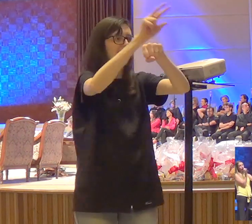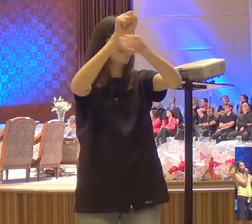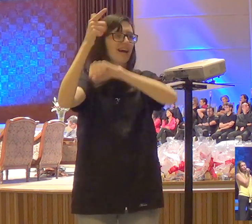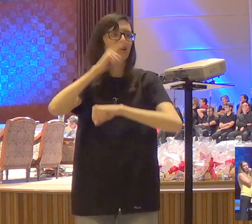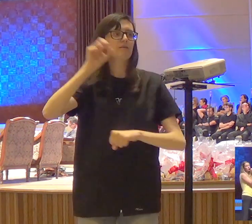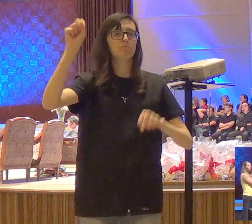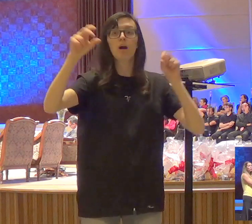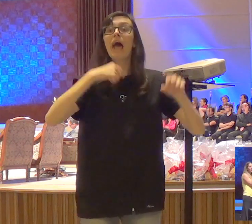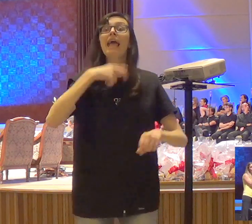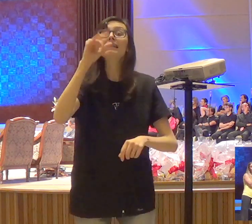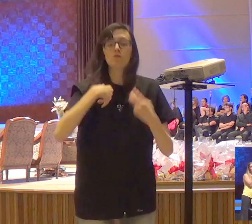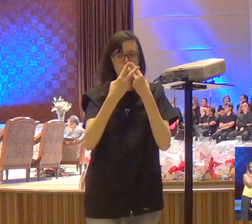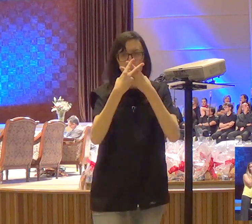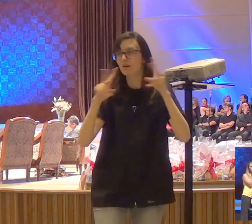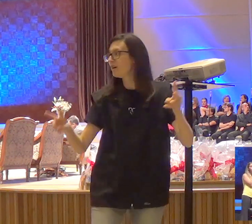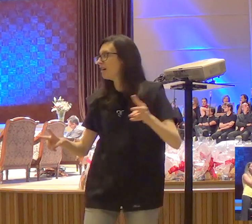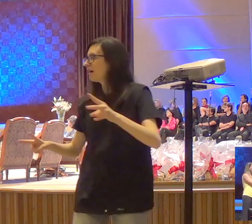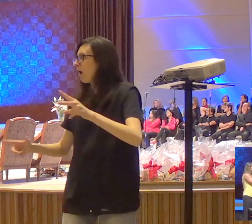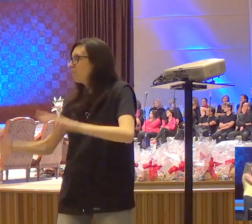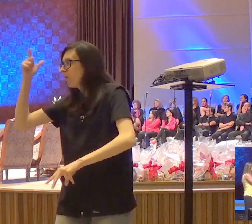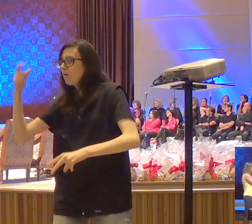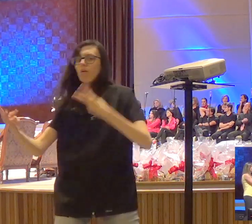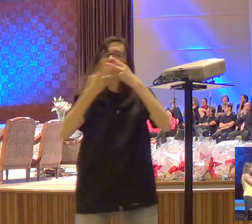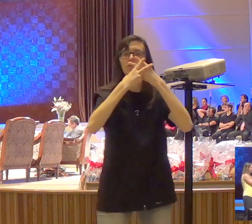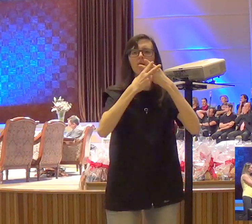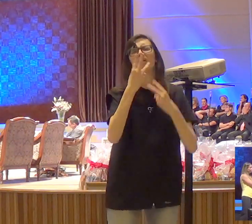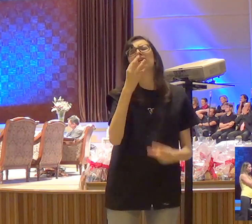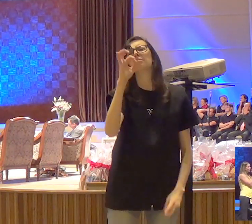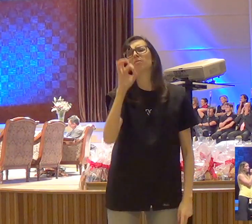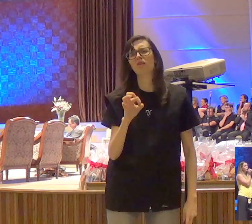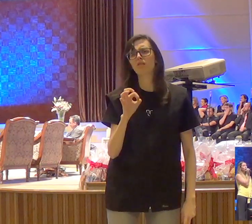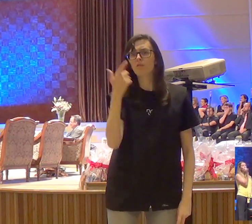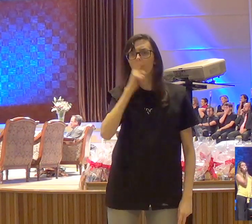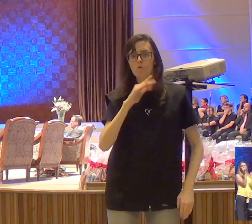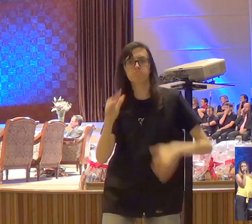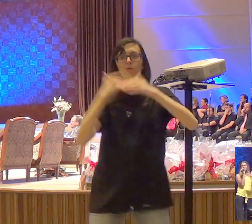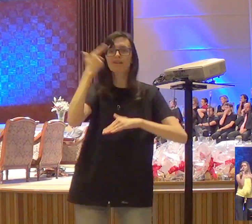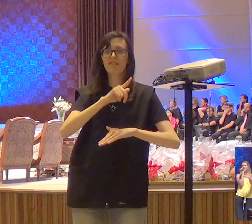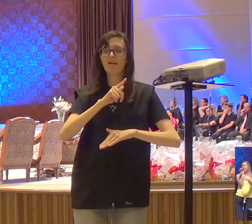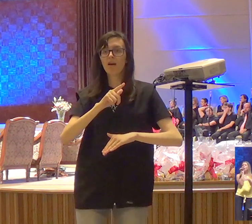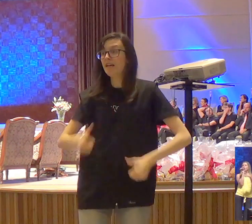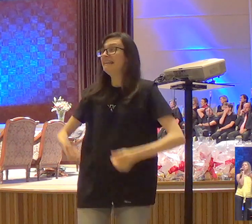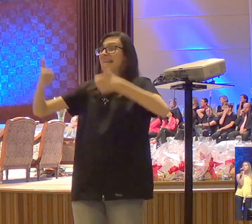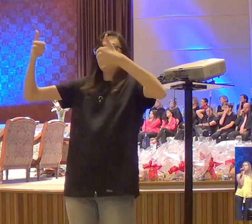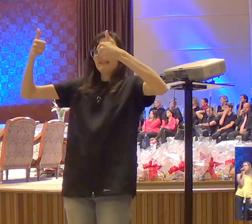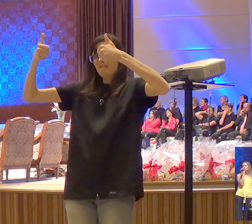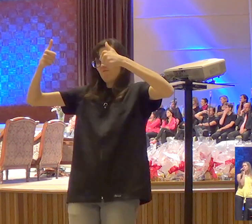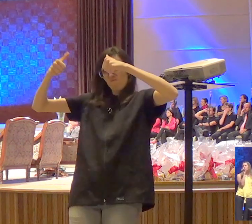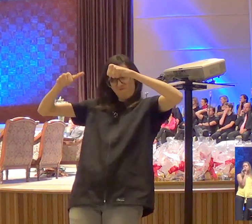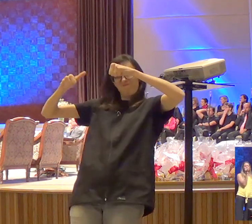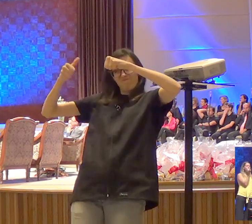o retorno para a prisão é somente de 3%. And the way that we have achieved this success. E o modo que eles alcançam